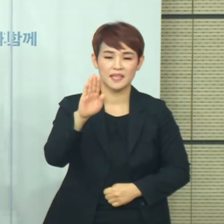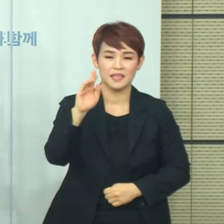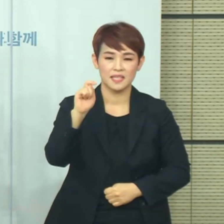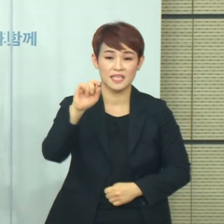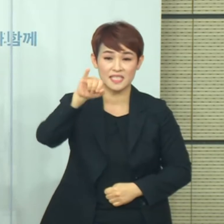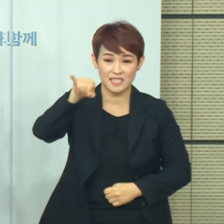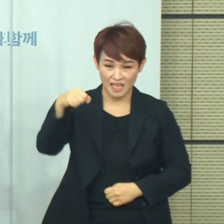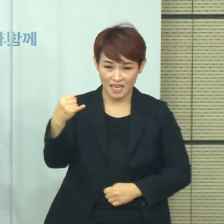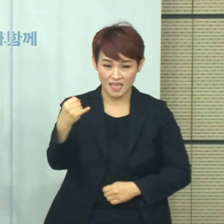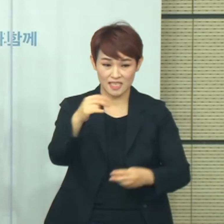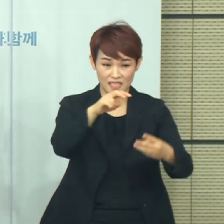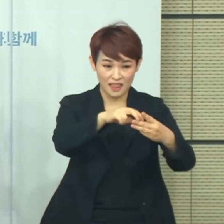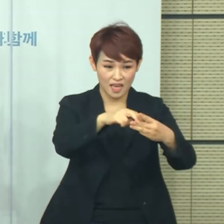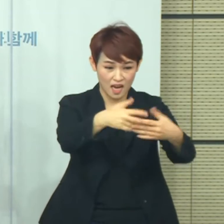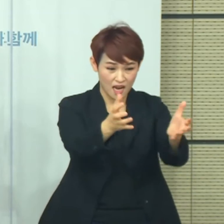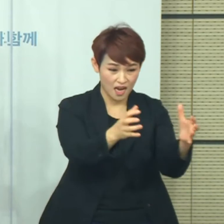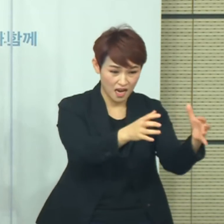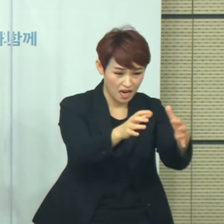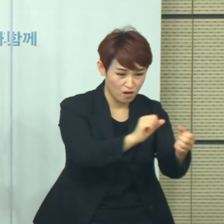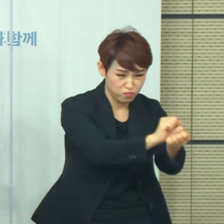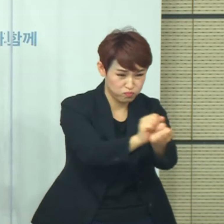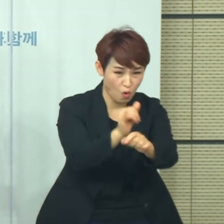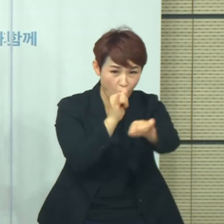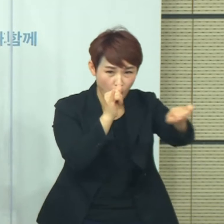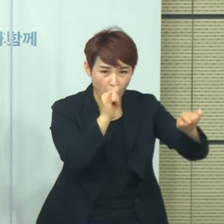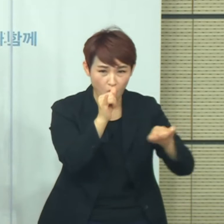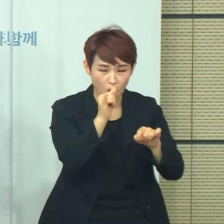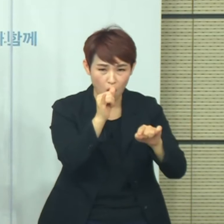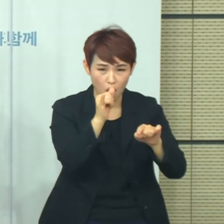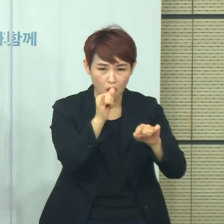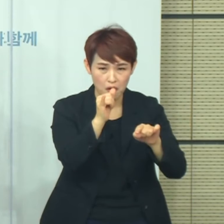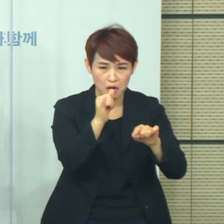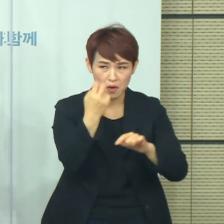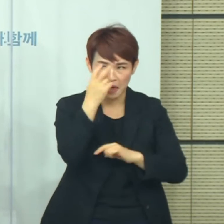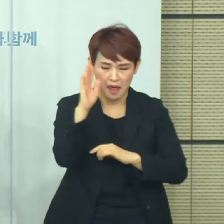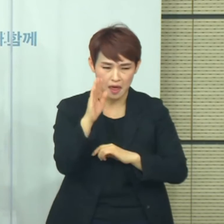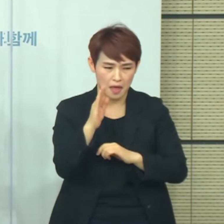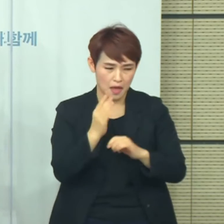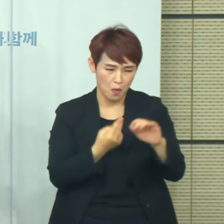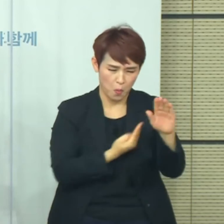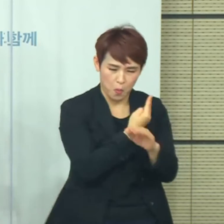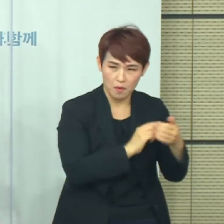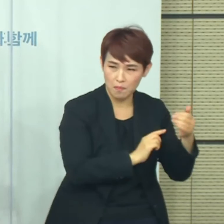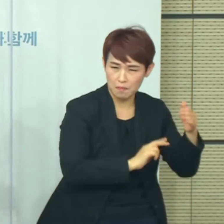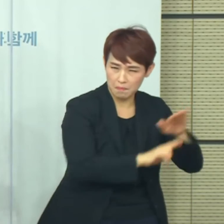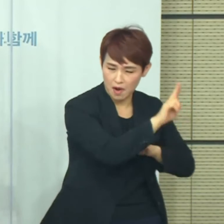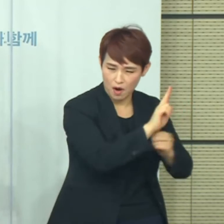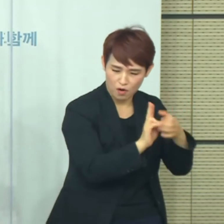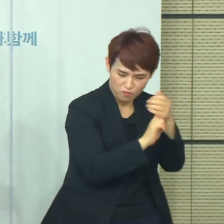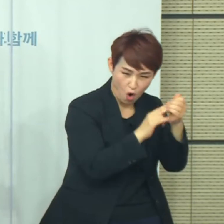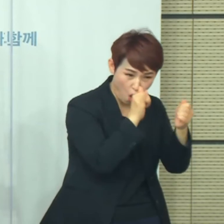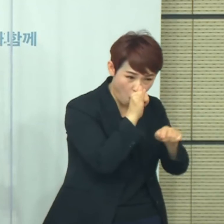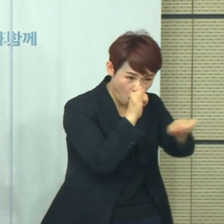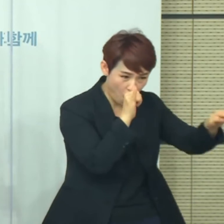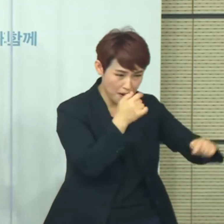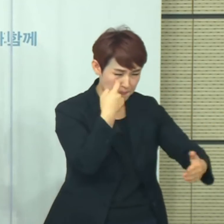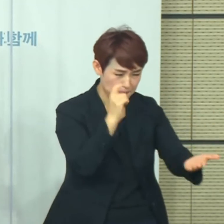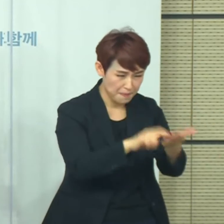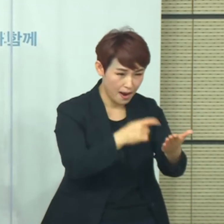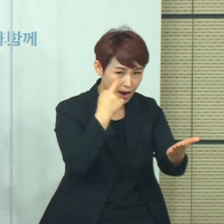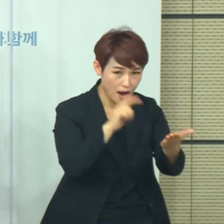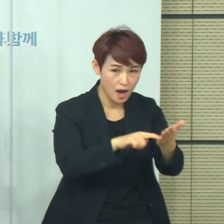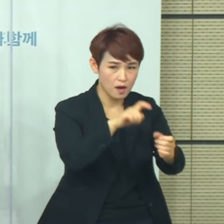열방센터의 집단 감염과 관련하여 숨은 검사 대상자를 추적, 확인하고 검사하는 데 총력을 기울일